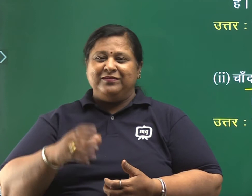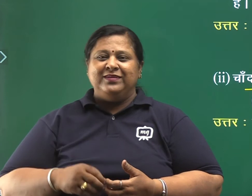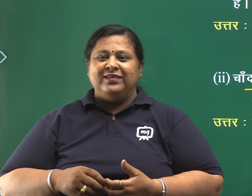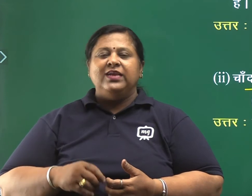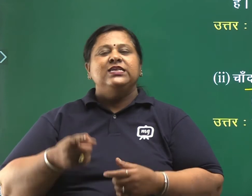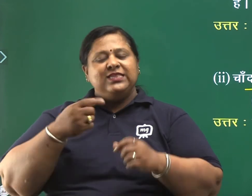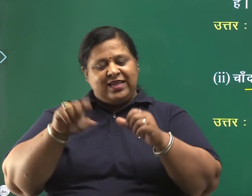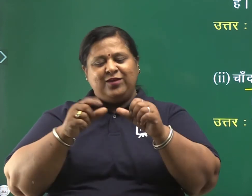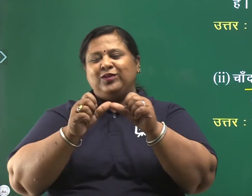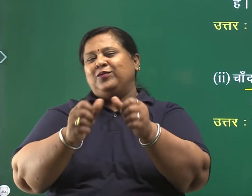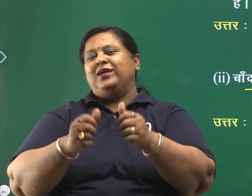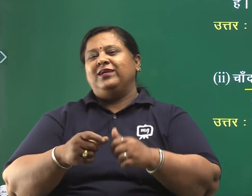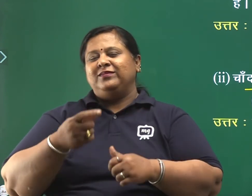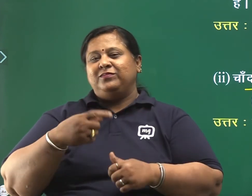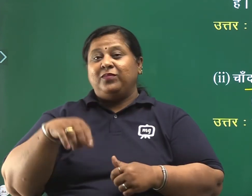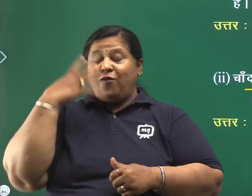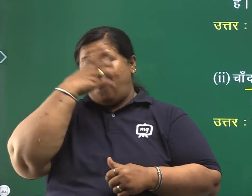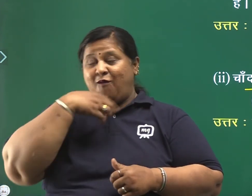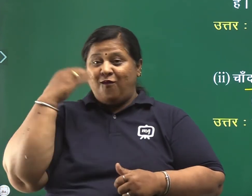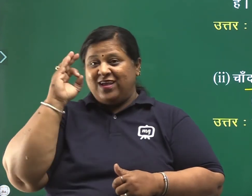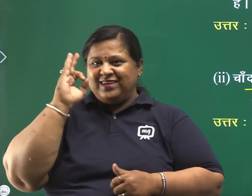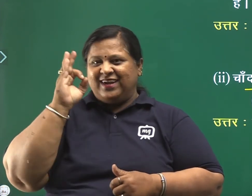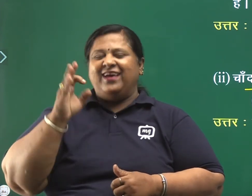सही उत्तर होगा गोरा चिट्टा।